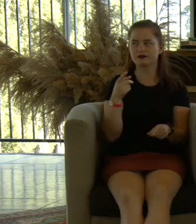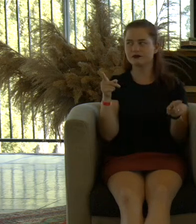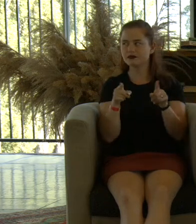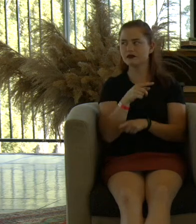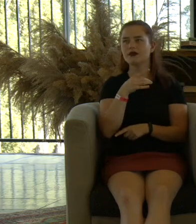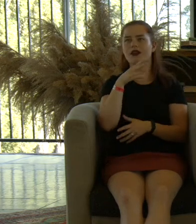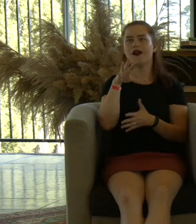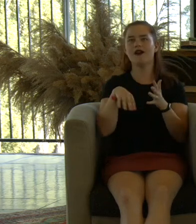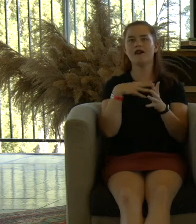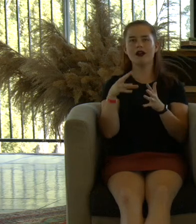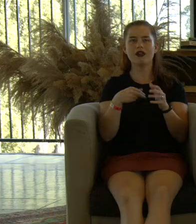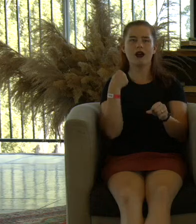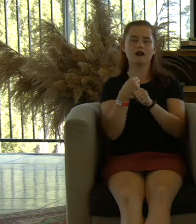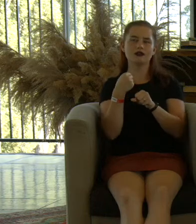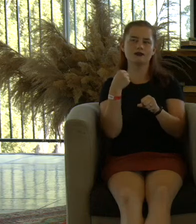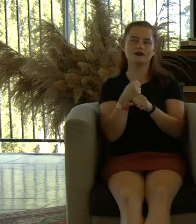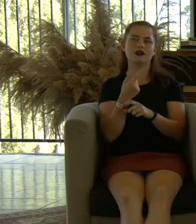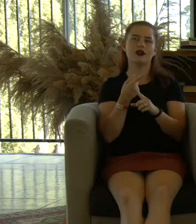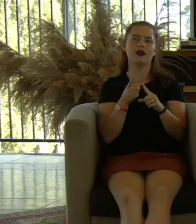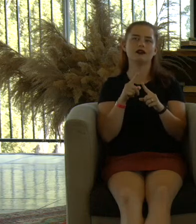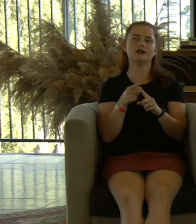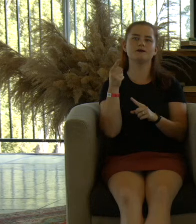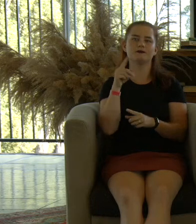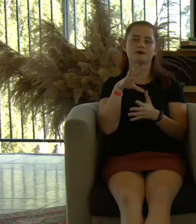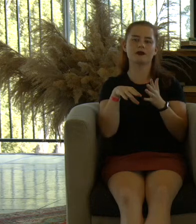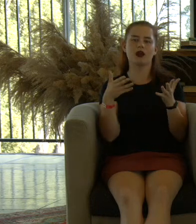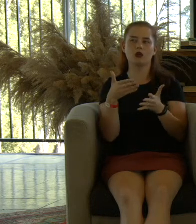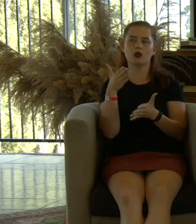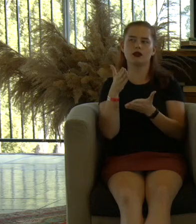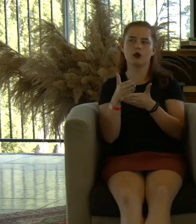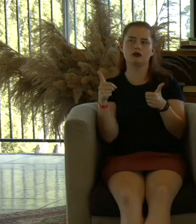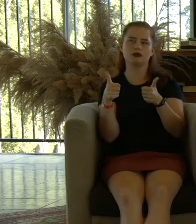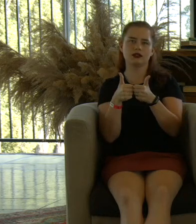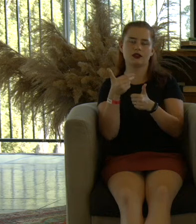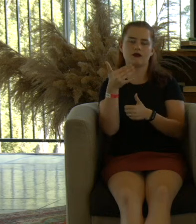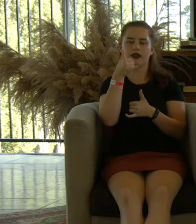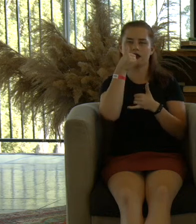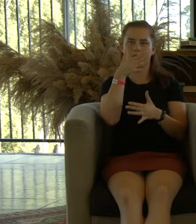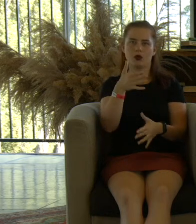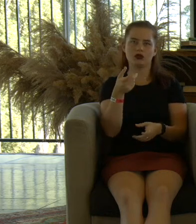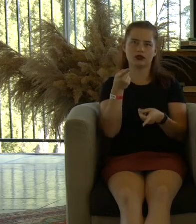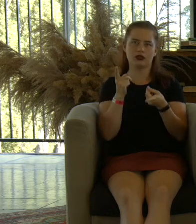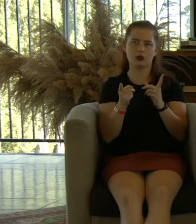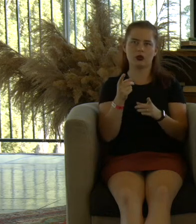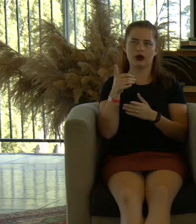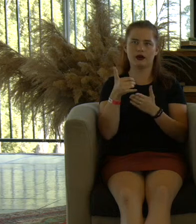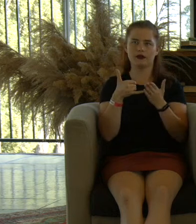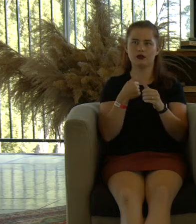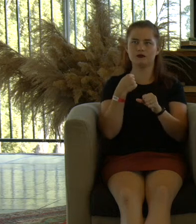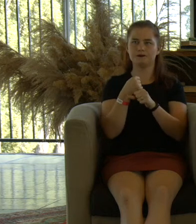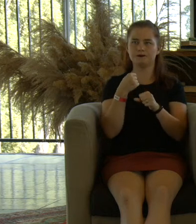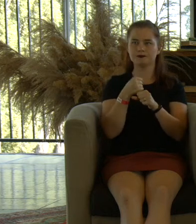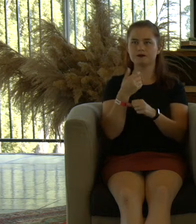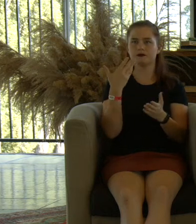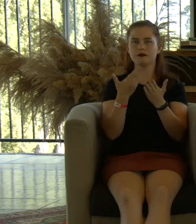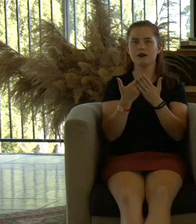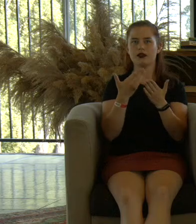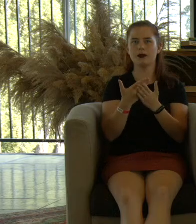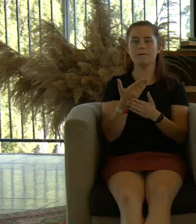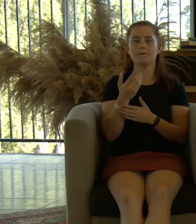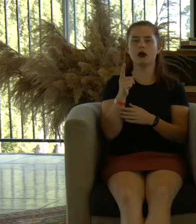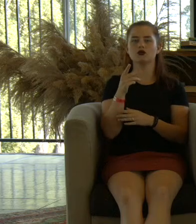регионе ограничено тем виноградом, который растет поблизи. Вы не можете сделать натуральное вино. Например, меня спросили, а